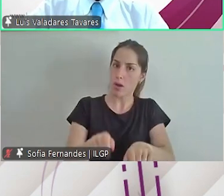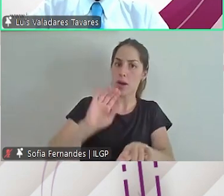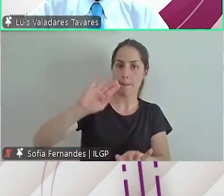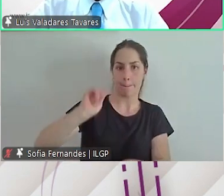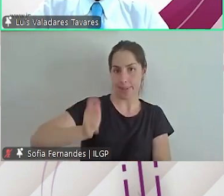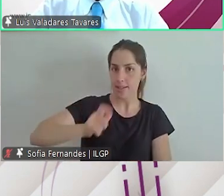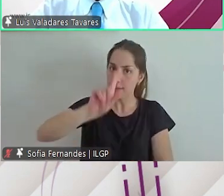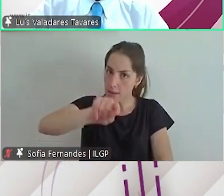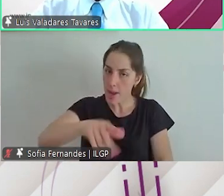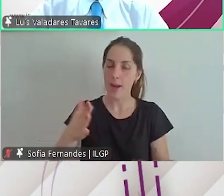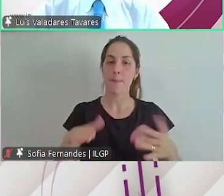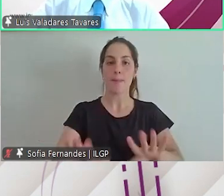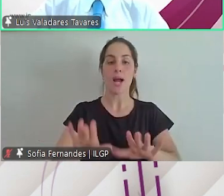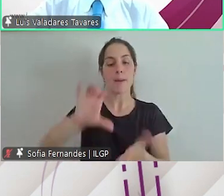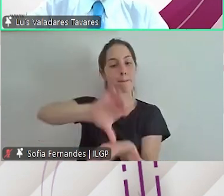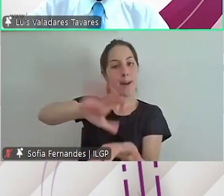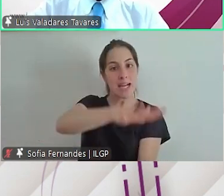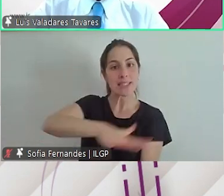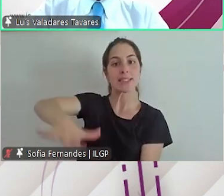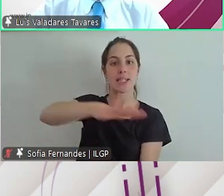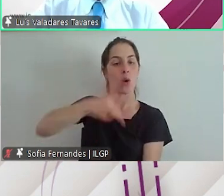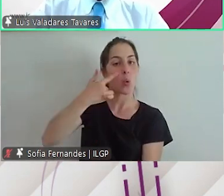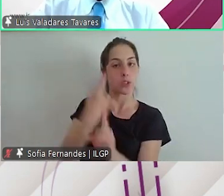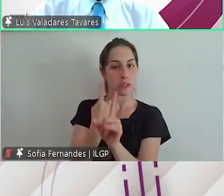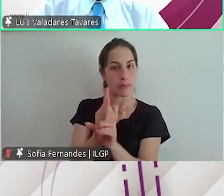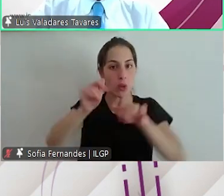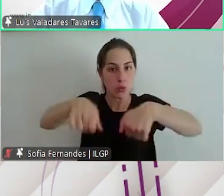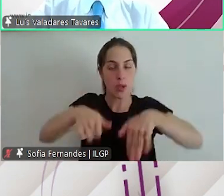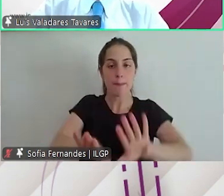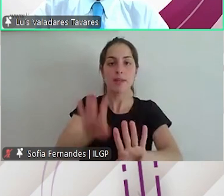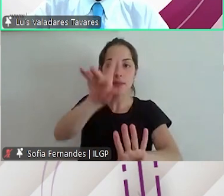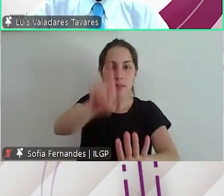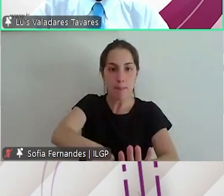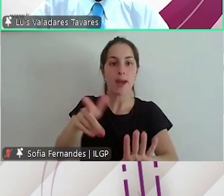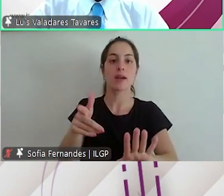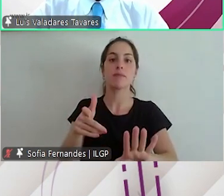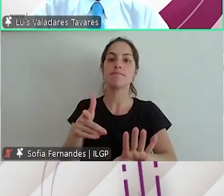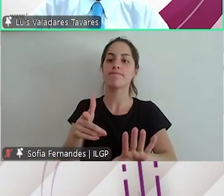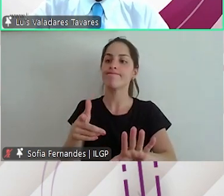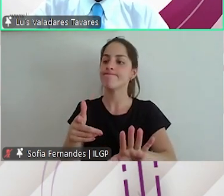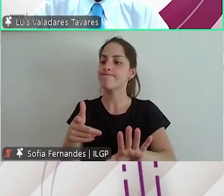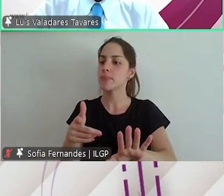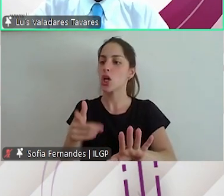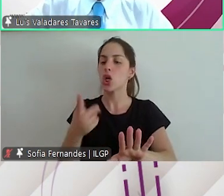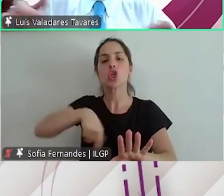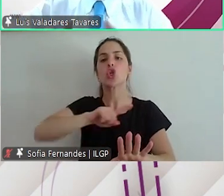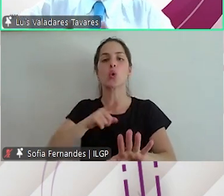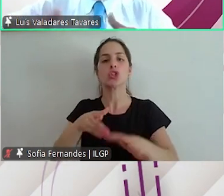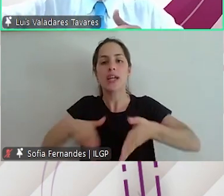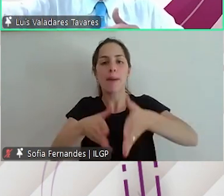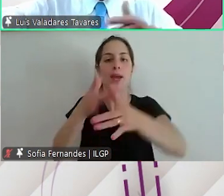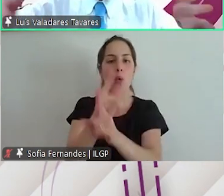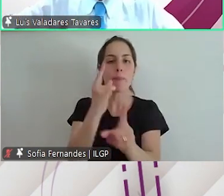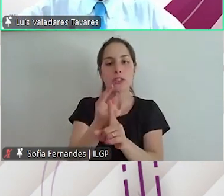uma praça de conhecimento, mas é também um crossroad, é também de encruzilhadas. Não temos que seguir todos o mesmo caminho. A partir